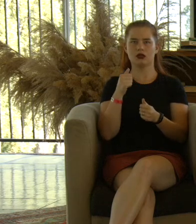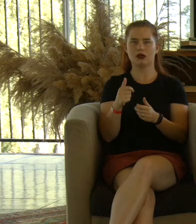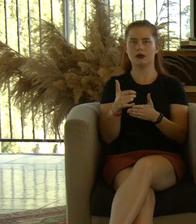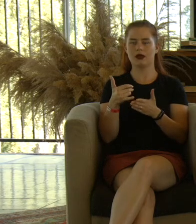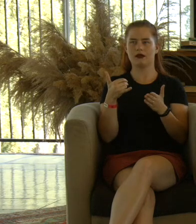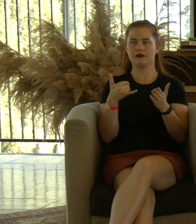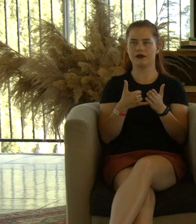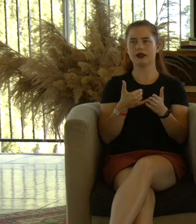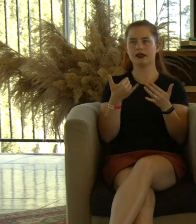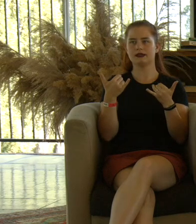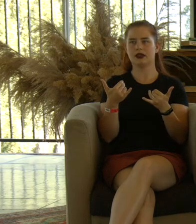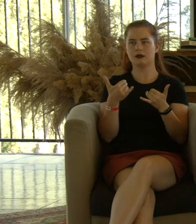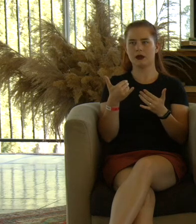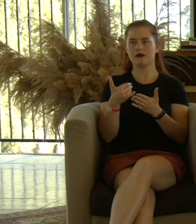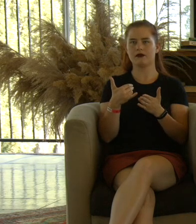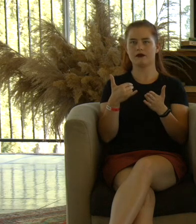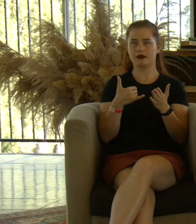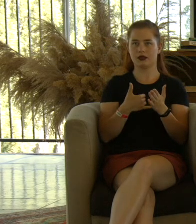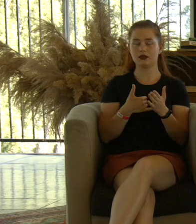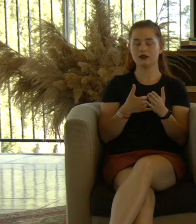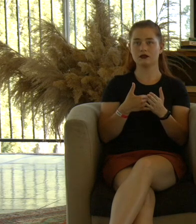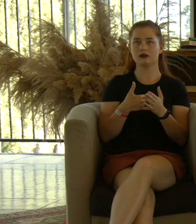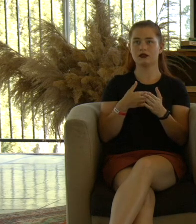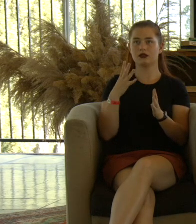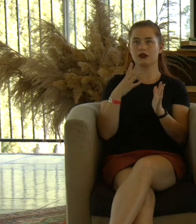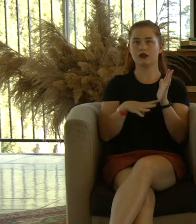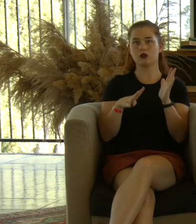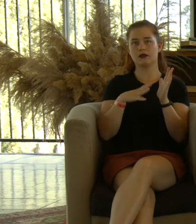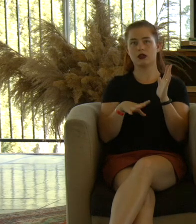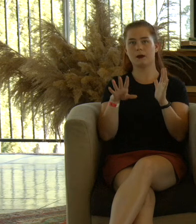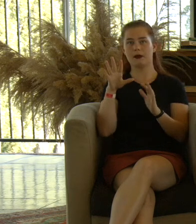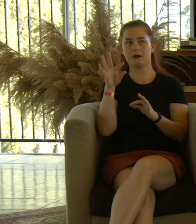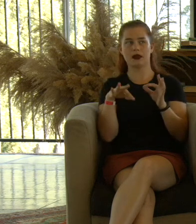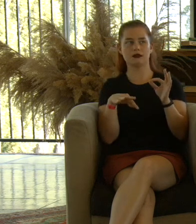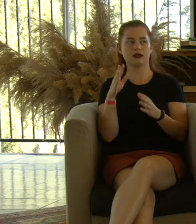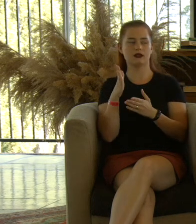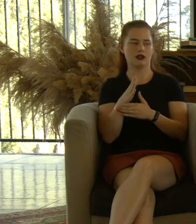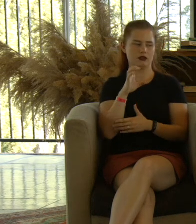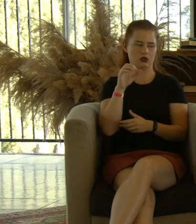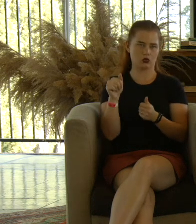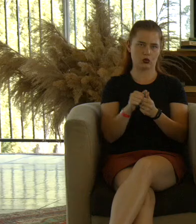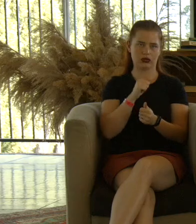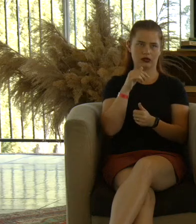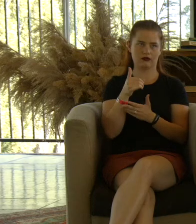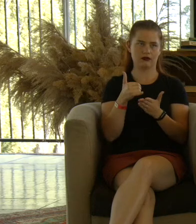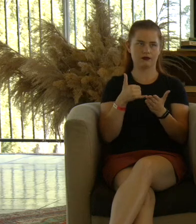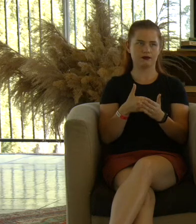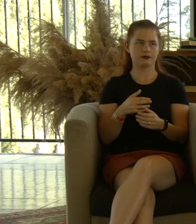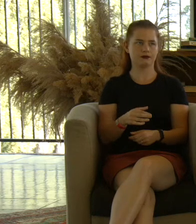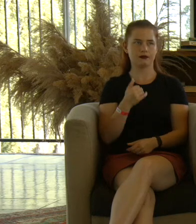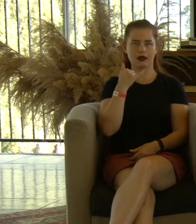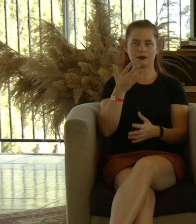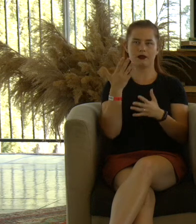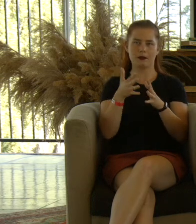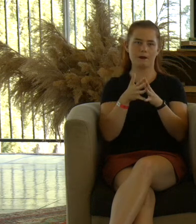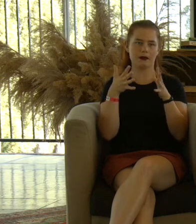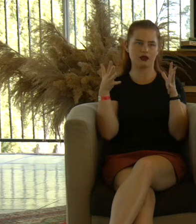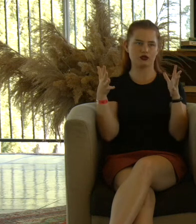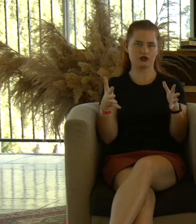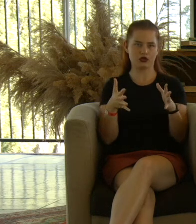целом современный рынок вина на 90-95% состоит из сухих вин. Так. Спасибо вам